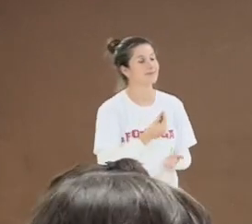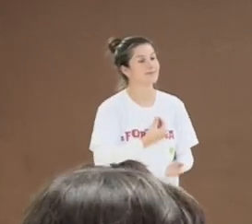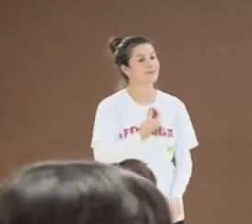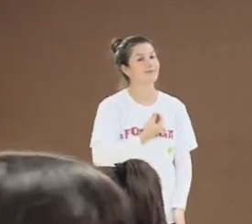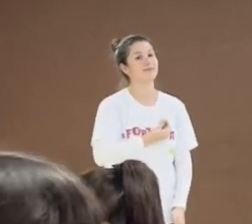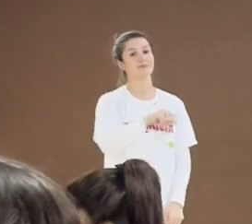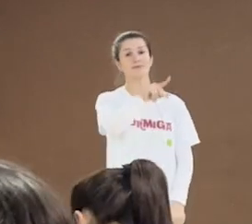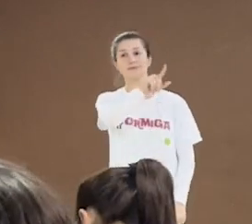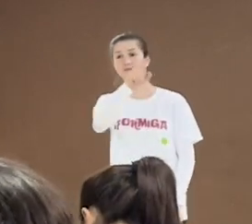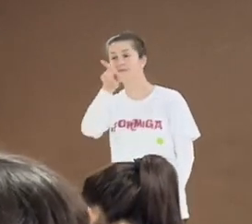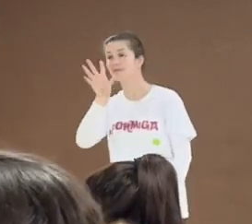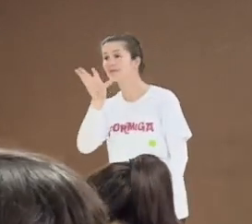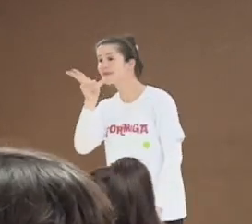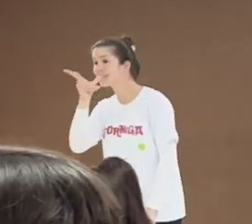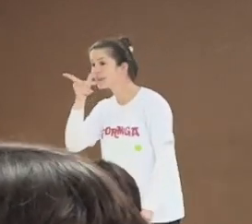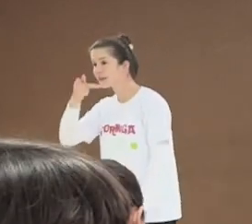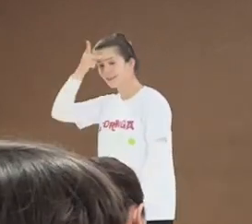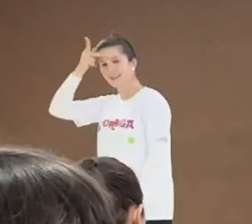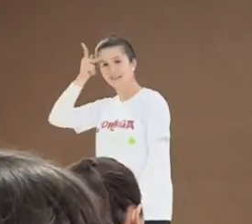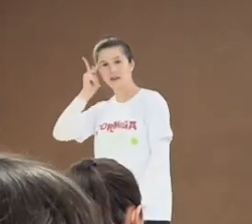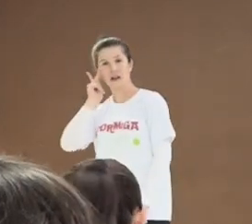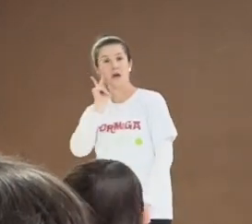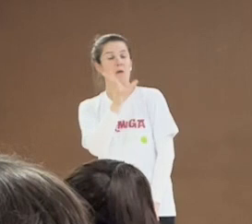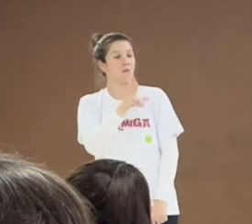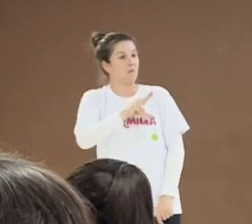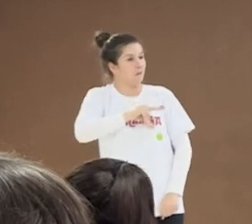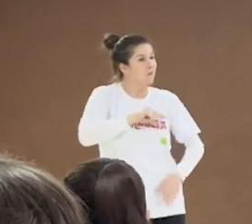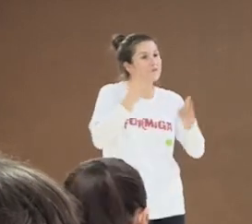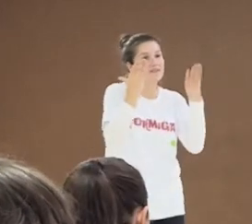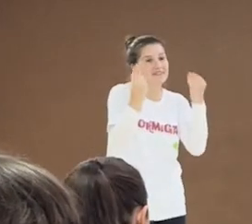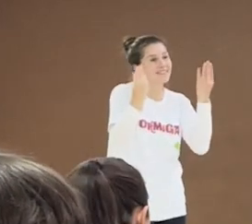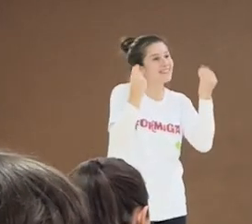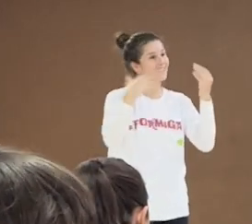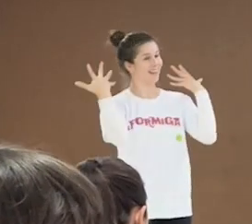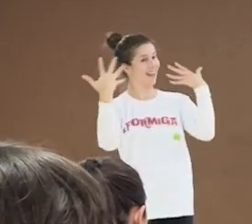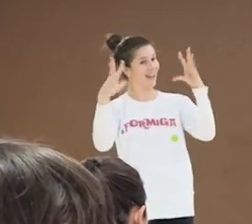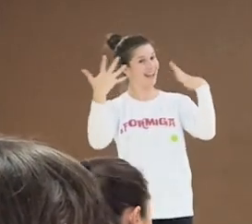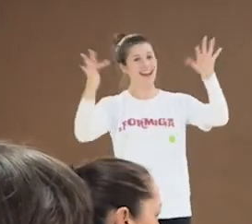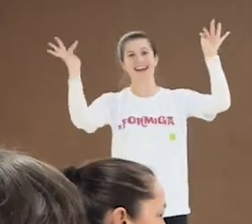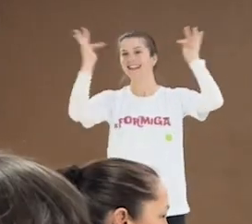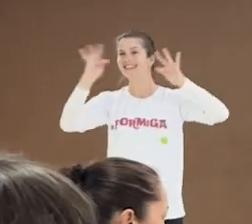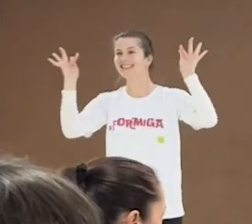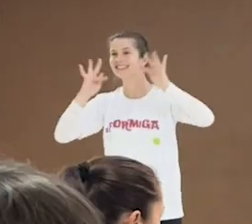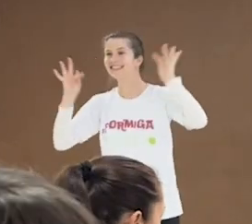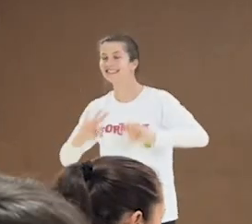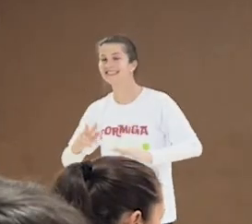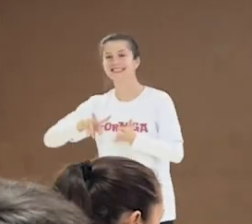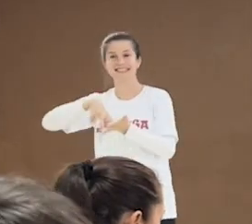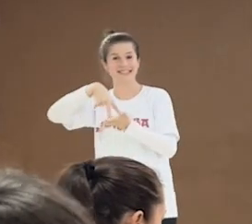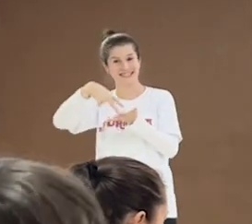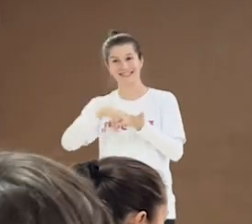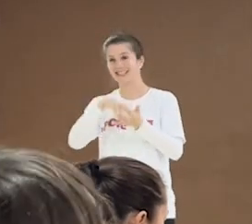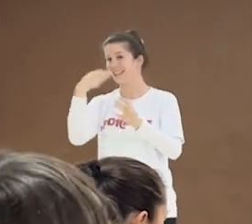Defeitos e qualidades de todas as pessoas. Nossa, muito bem, grandão! Isso aí! Eu tô tão feliz que eu tô com vontade de dançar